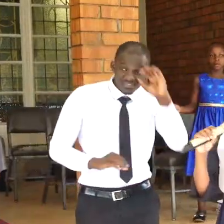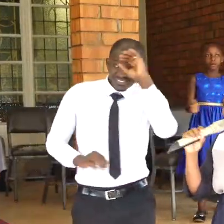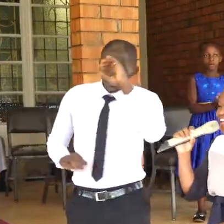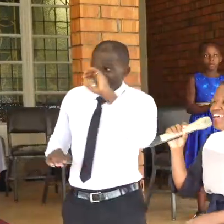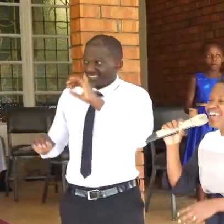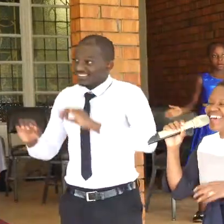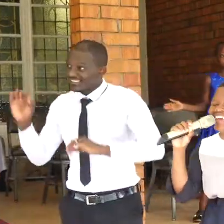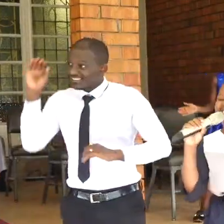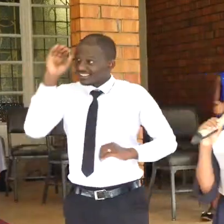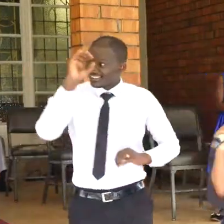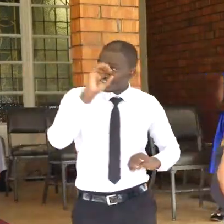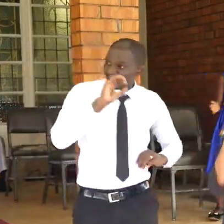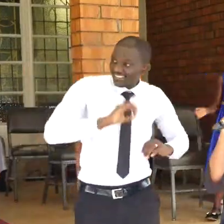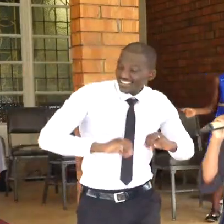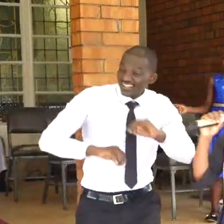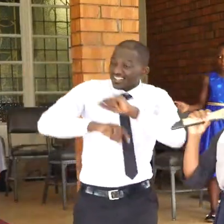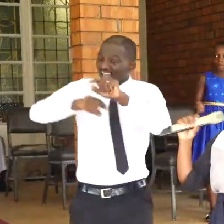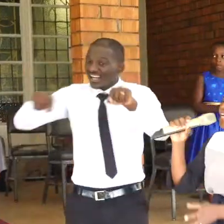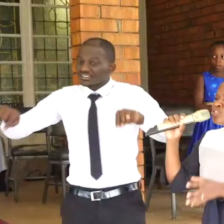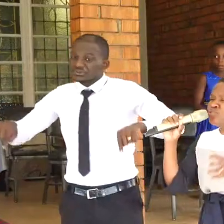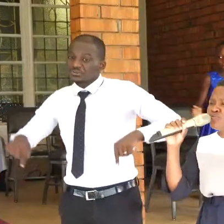katumunonye,